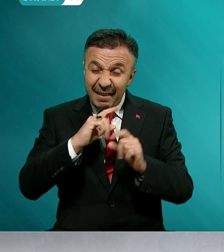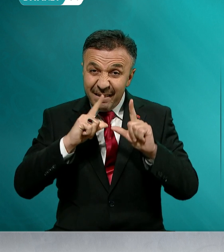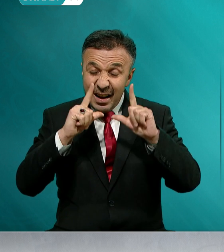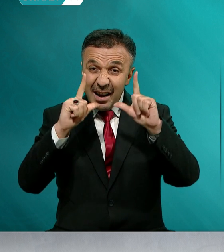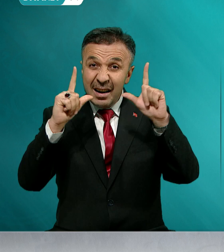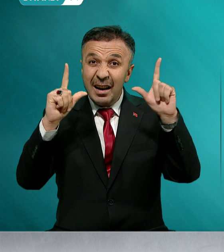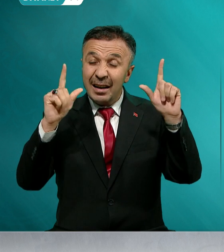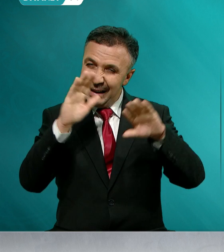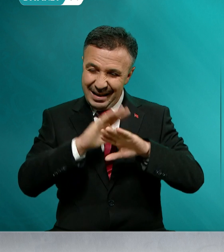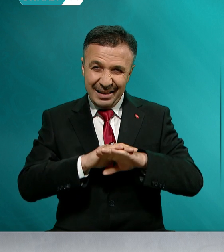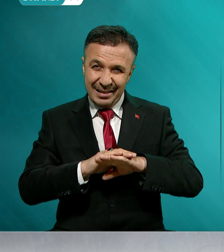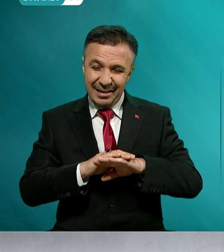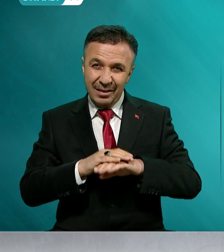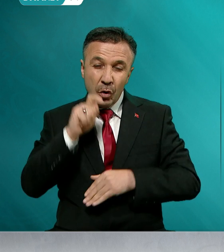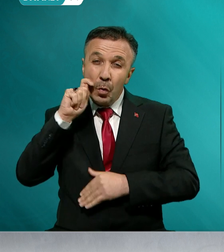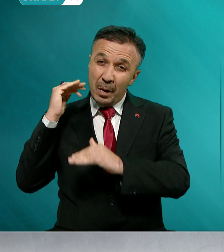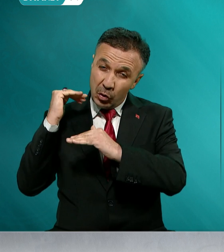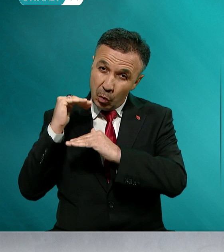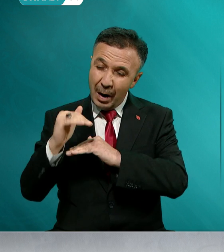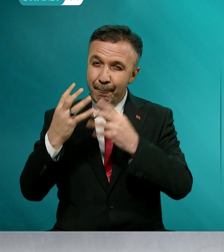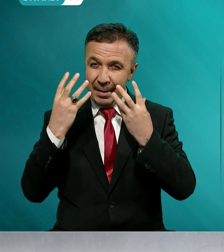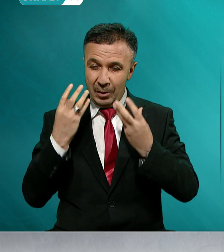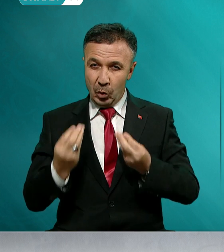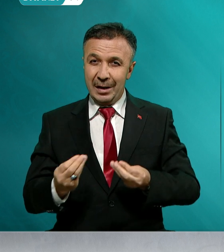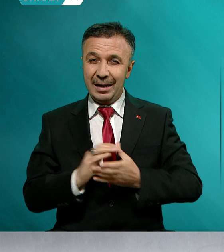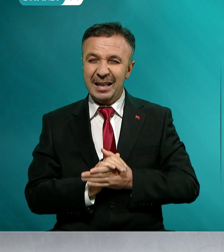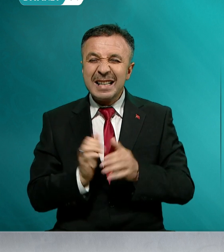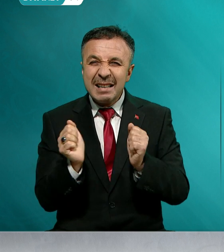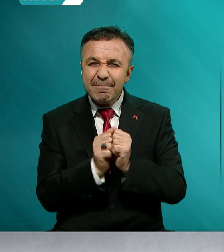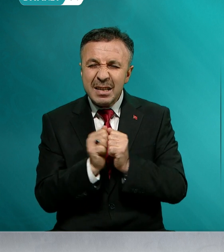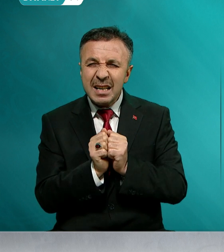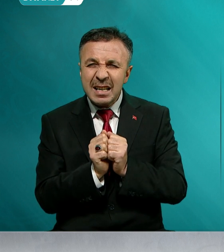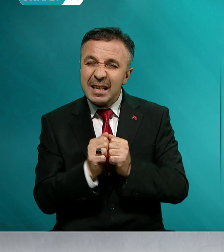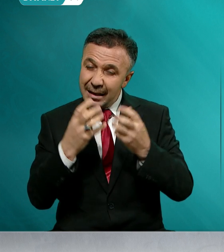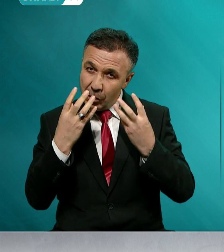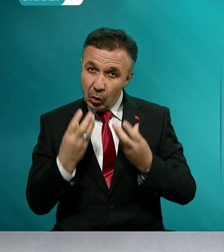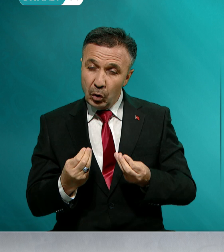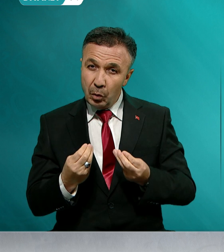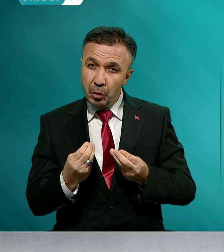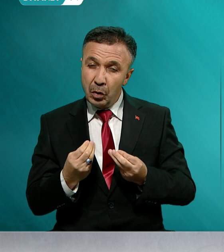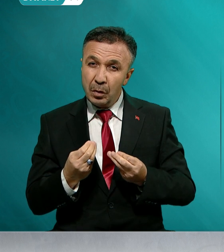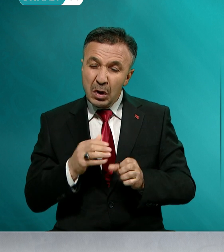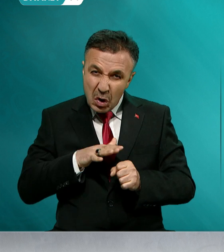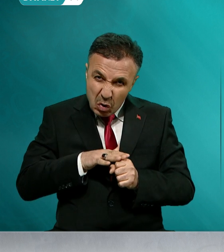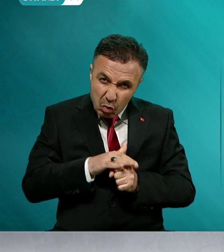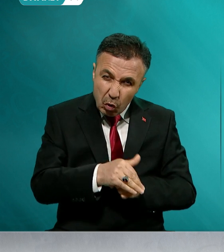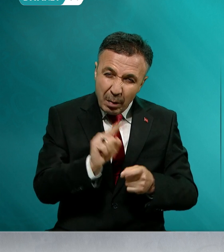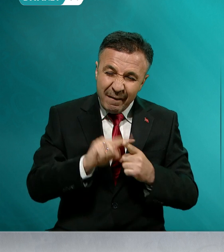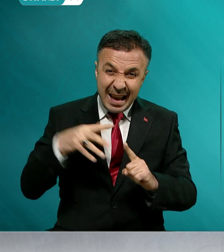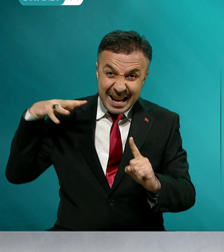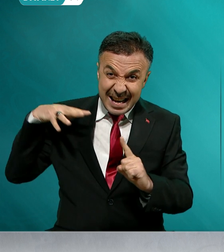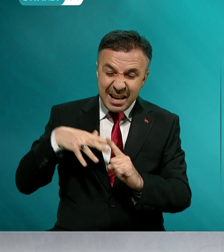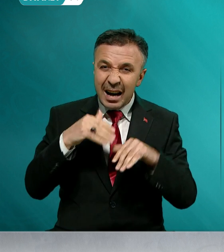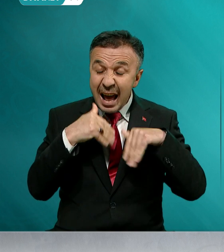uzanırken ümmeti muhammed olarak bir araya gelip zulme ve işgale